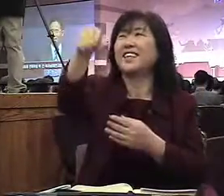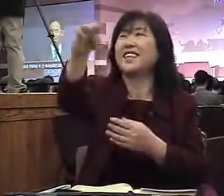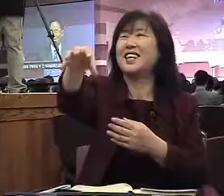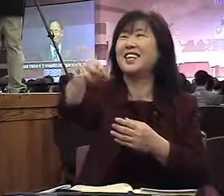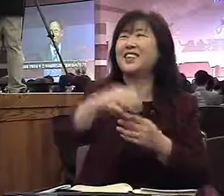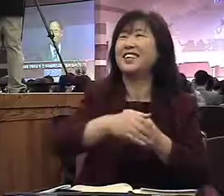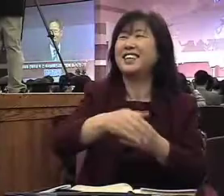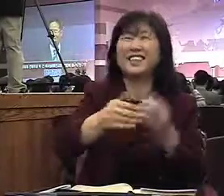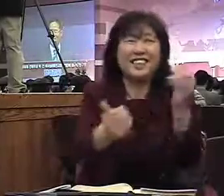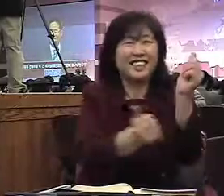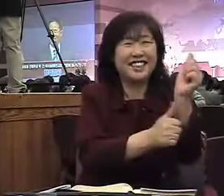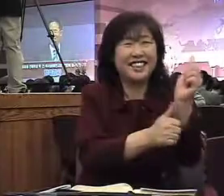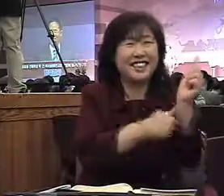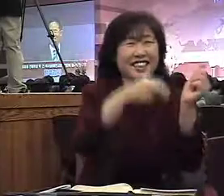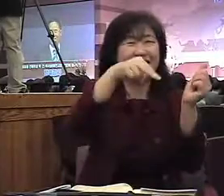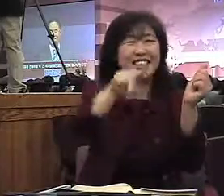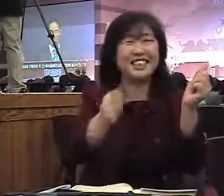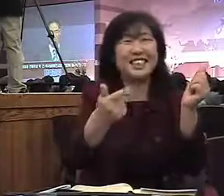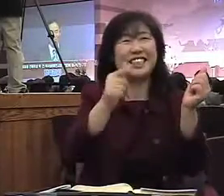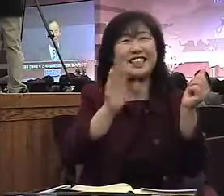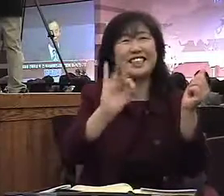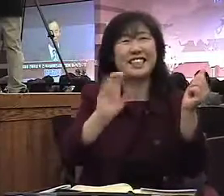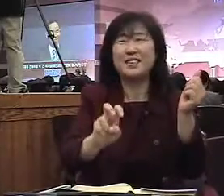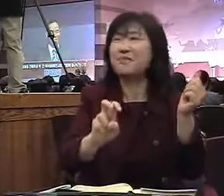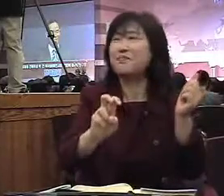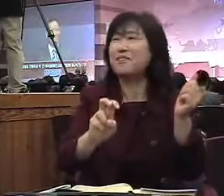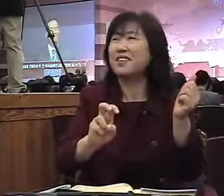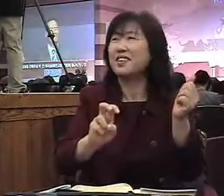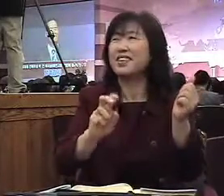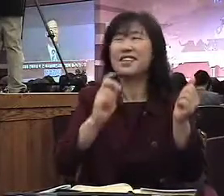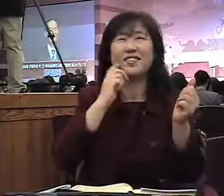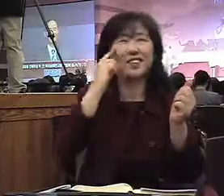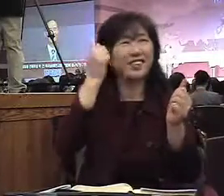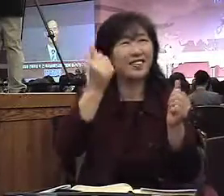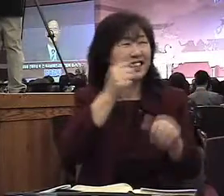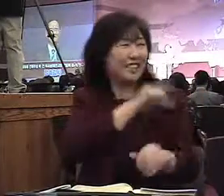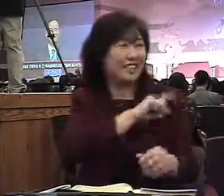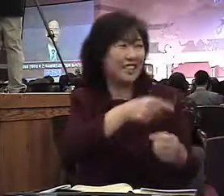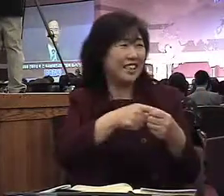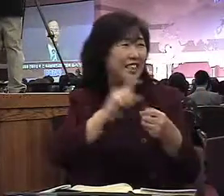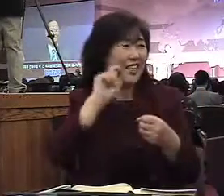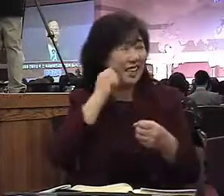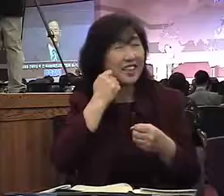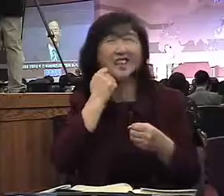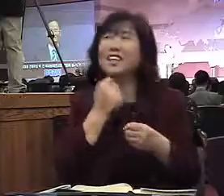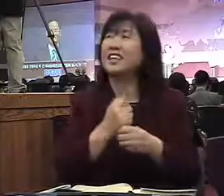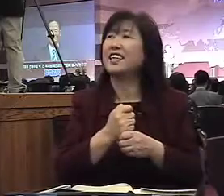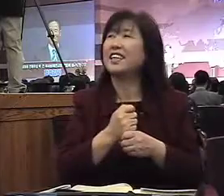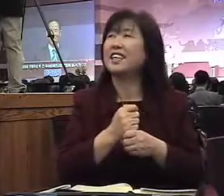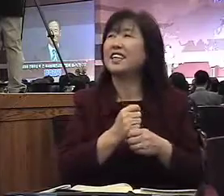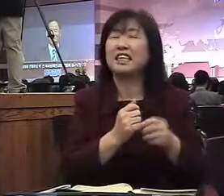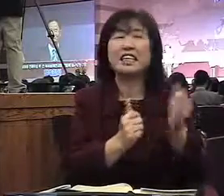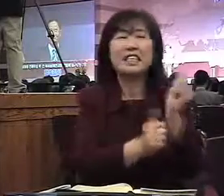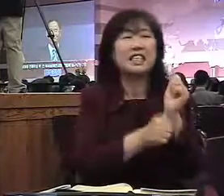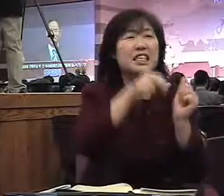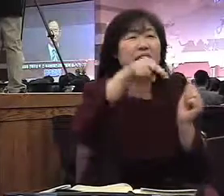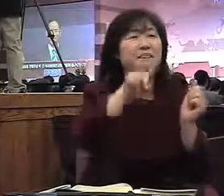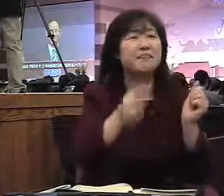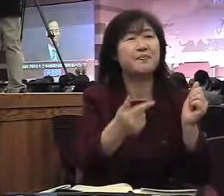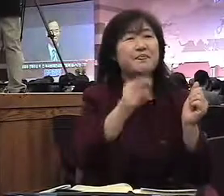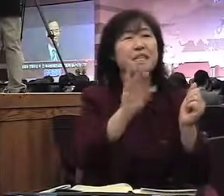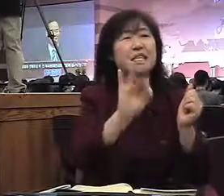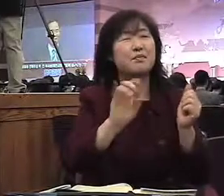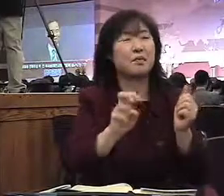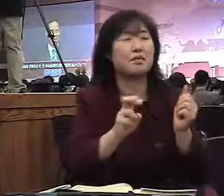계셨던 선임 목사님이신데 제가 제일 어려웠죠. 귀한 또 반가운 목사님